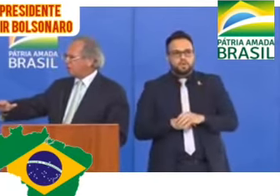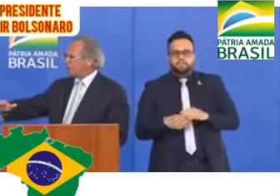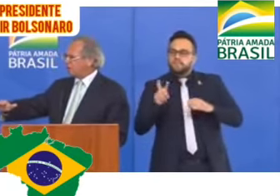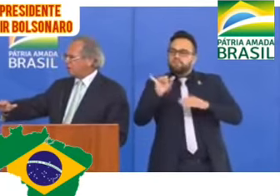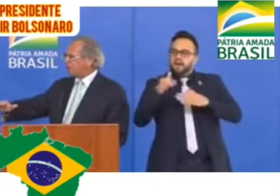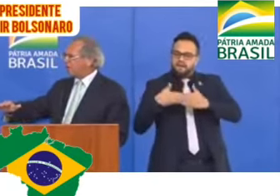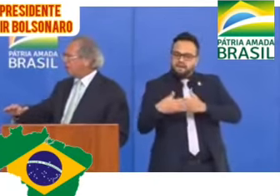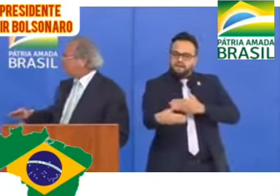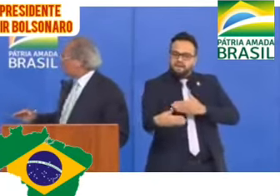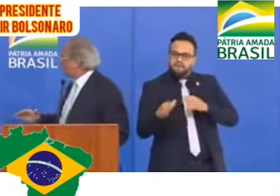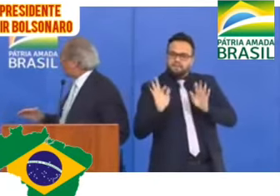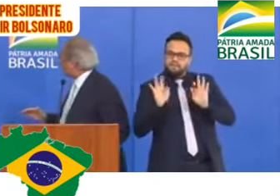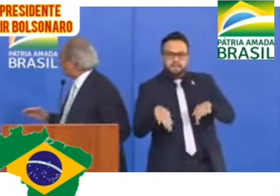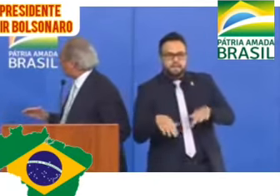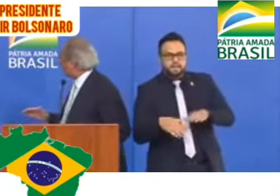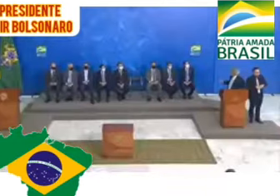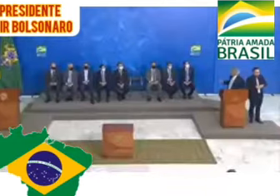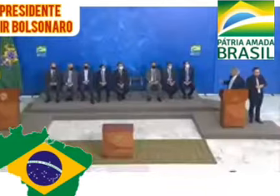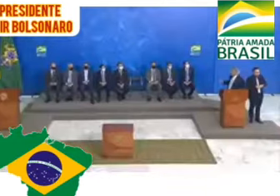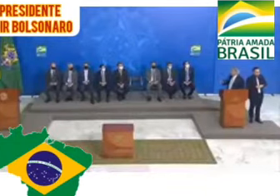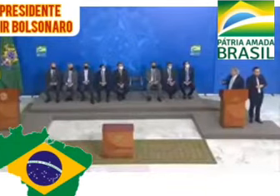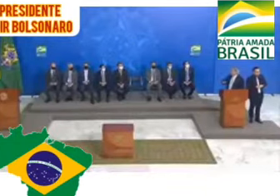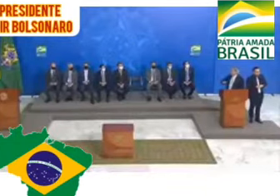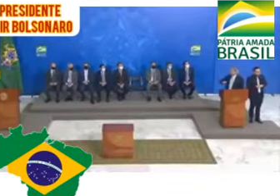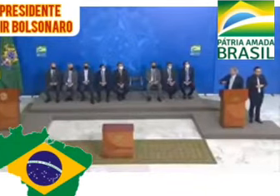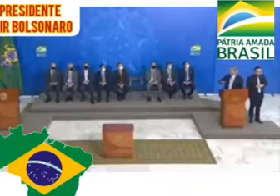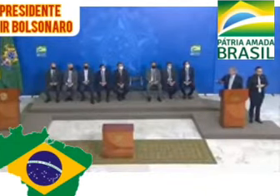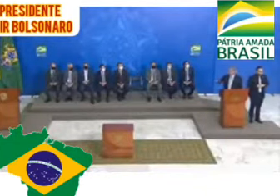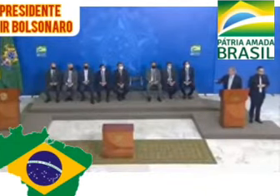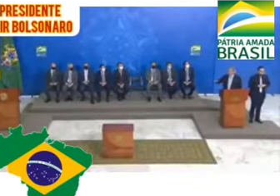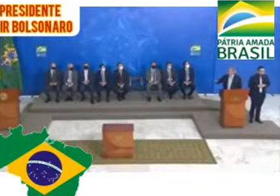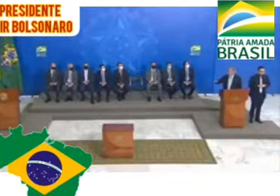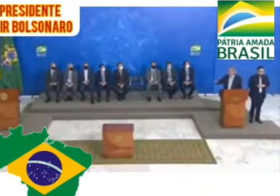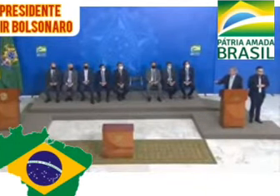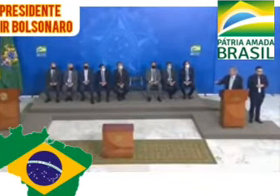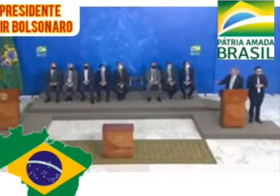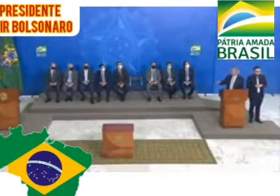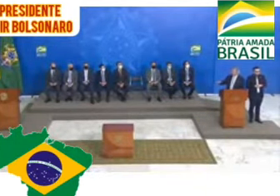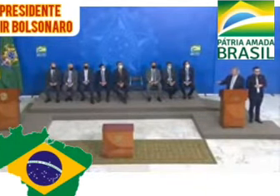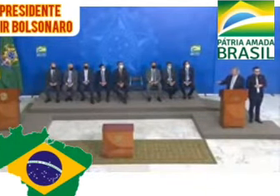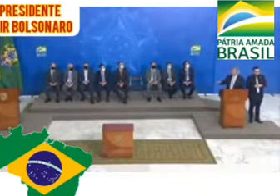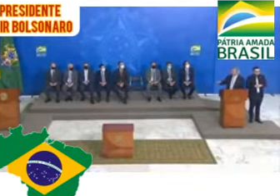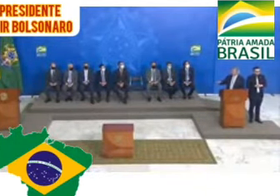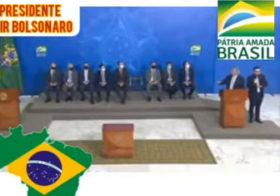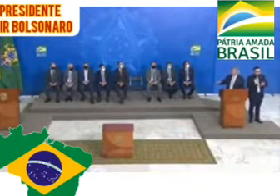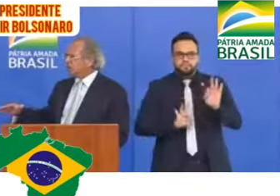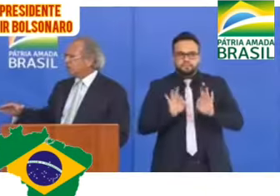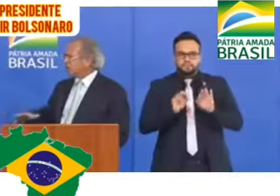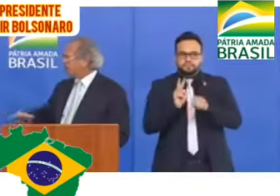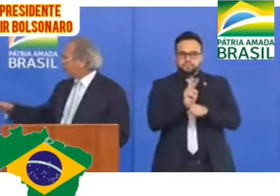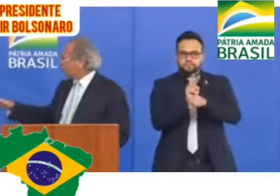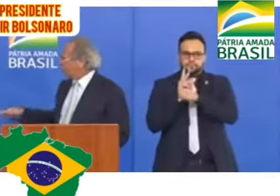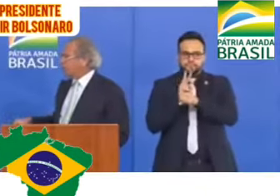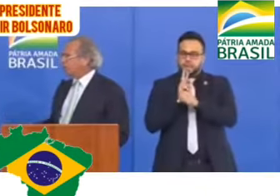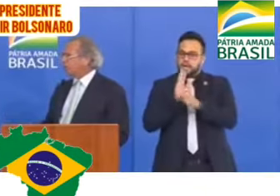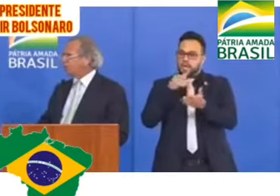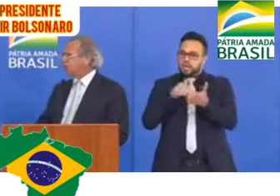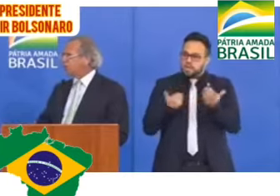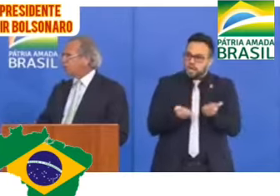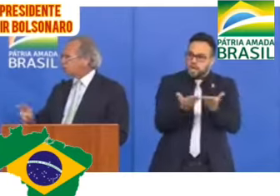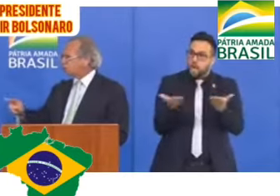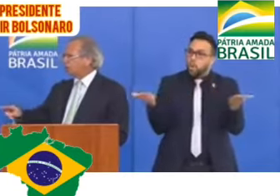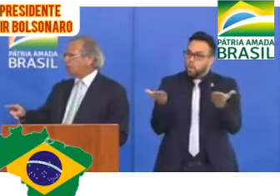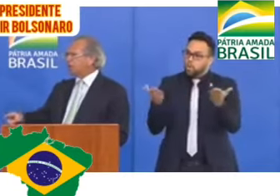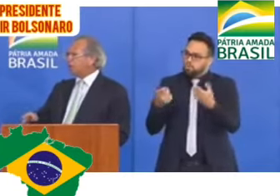final de medidas de crédito. São praticamente as últimas medidas de crédito. Estamos aqui inaugurando